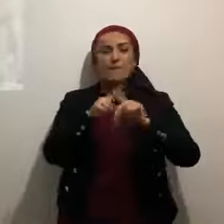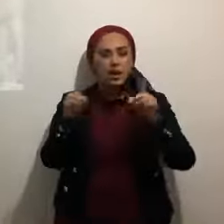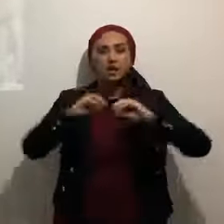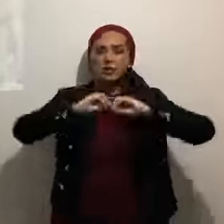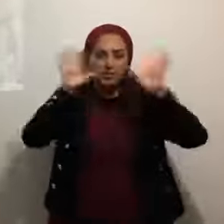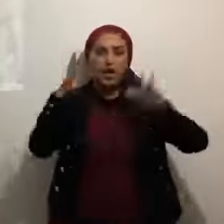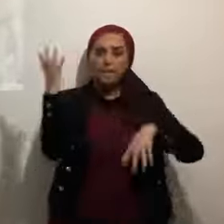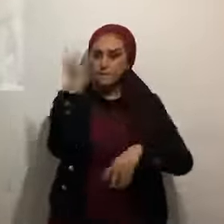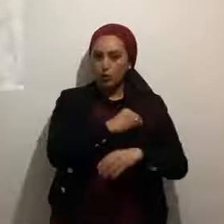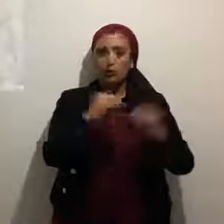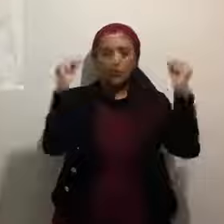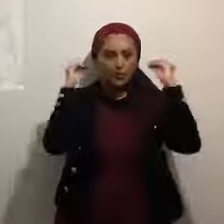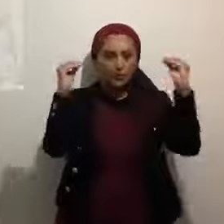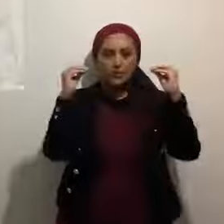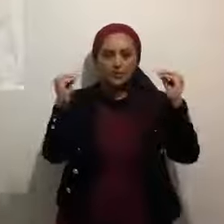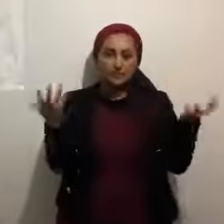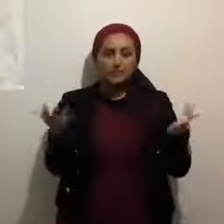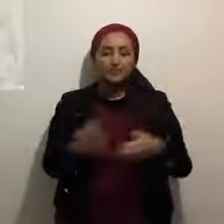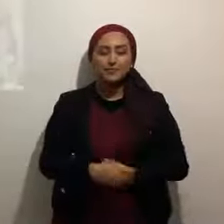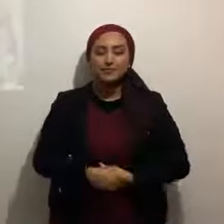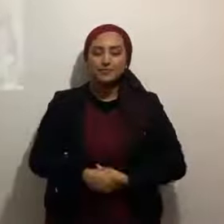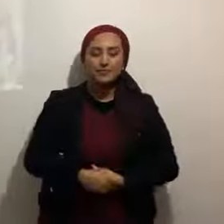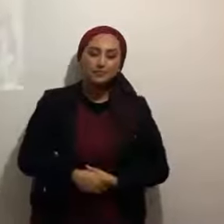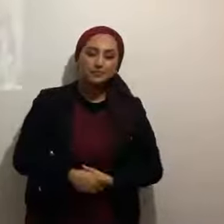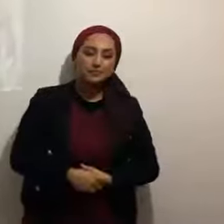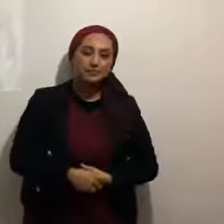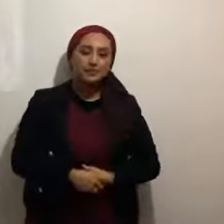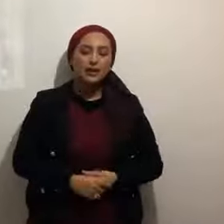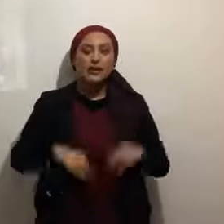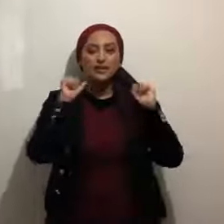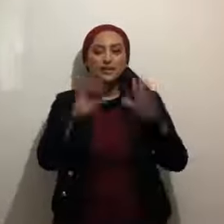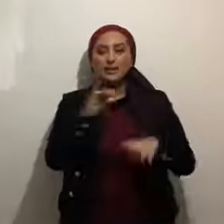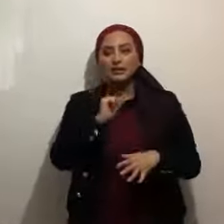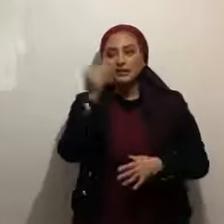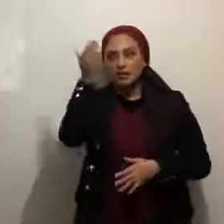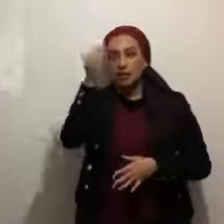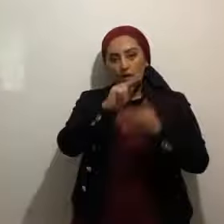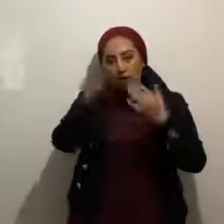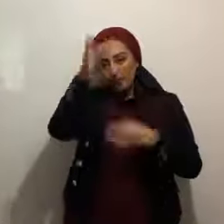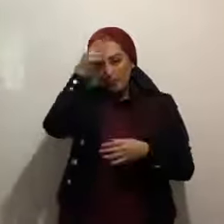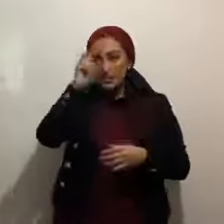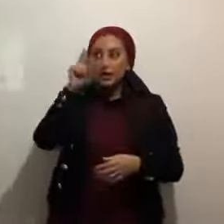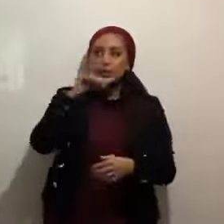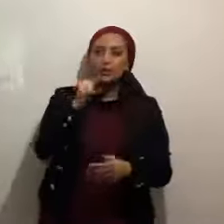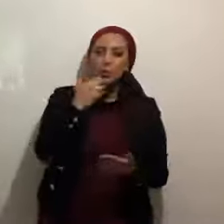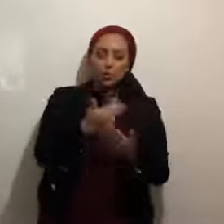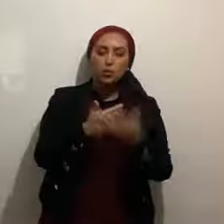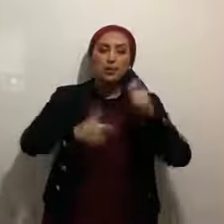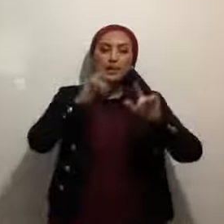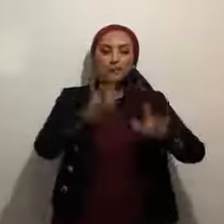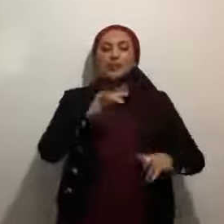agua. Que el agua, mira, y hablamos en pozo. Bendito es el Abacados, porque Él es bueno y su gran compasión es eterna.